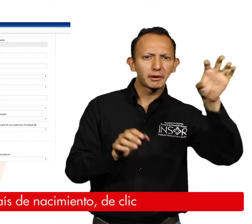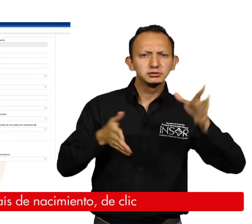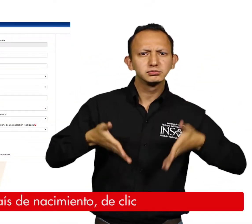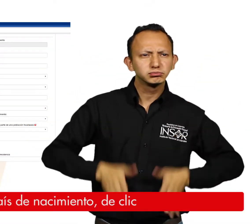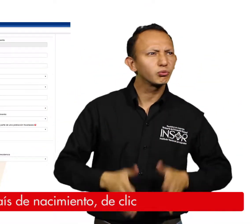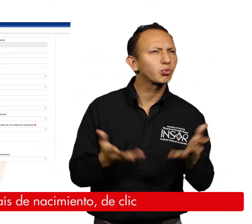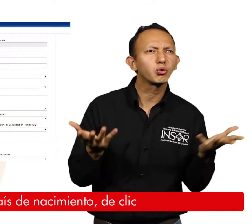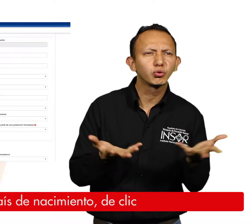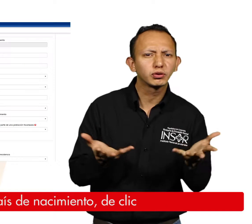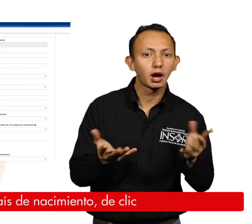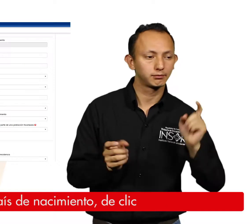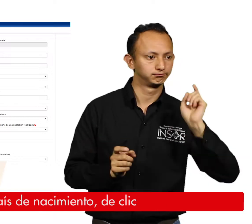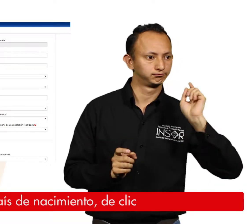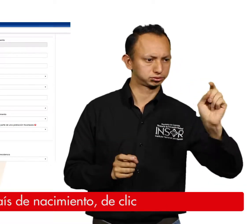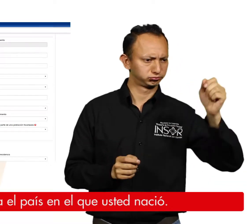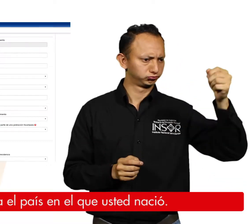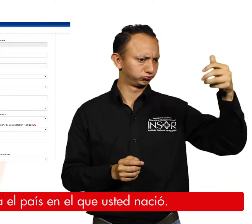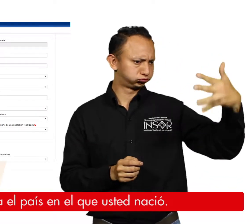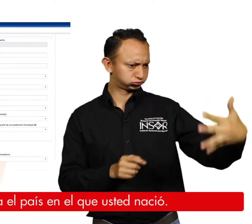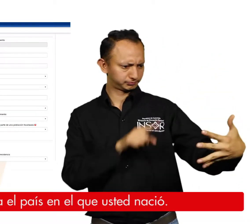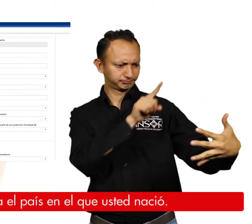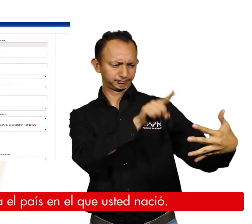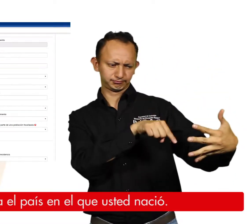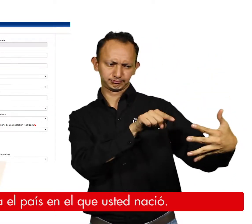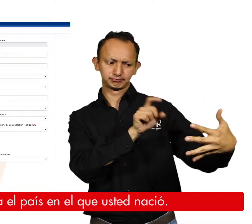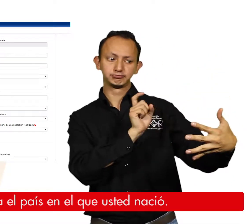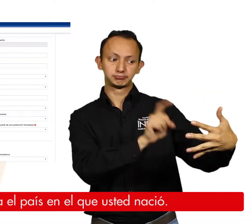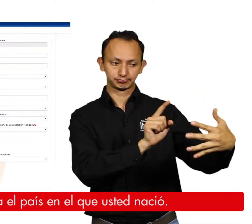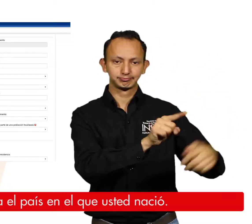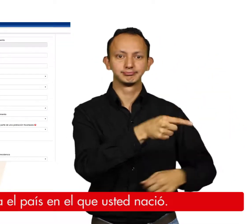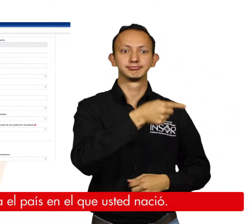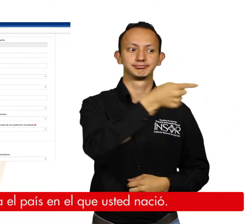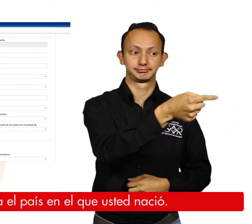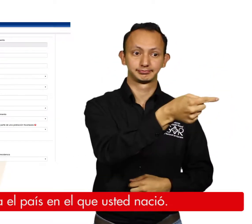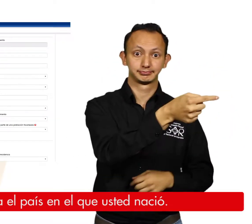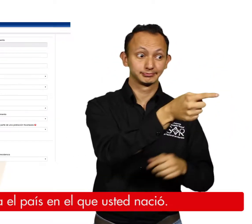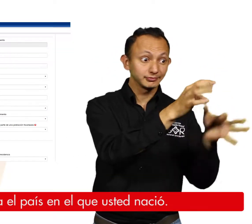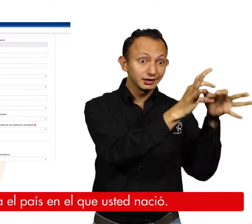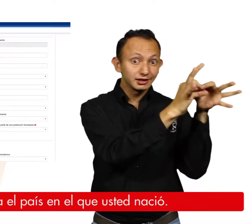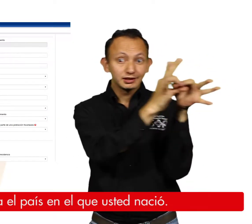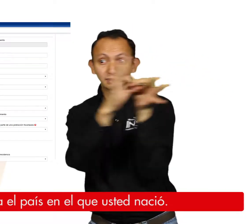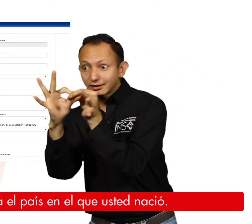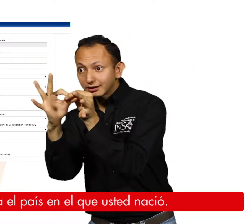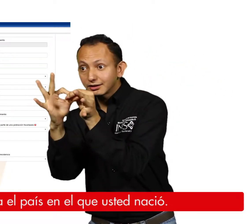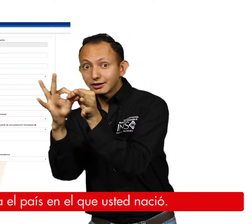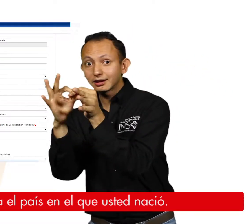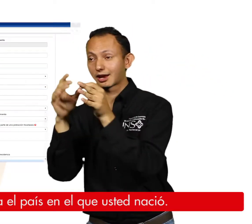País de nacimiento. De clic y escoja el país en el que usted nació.